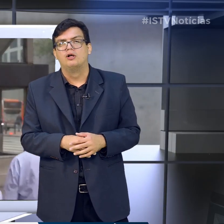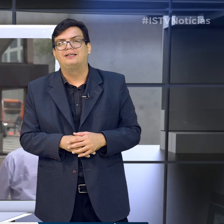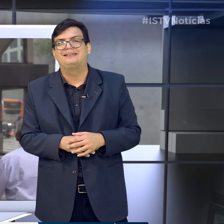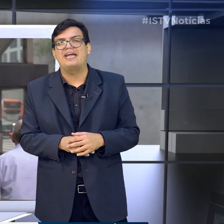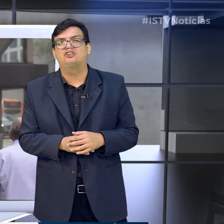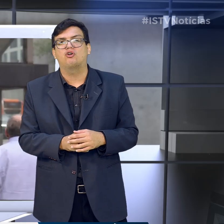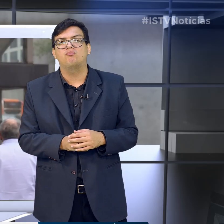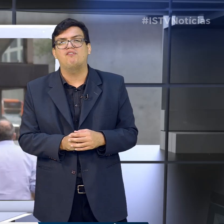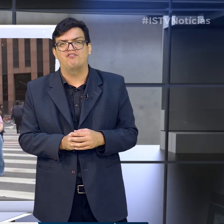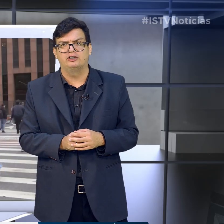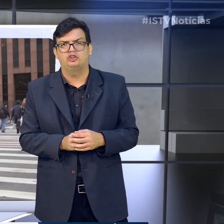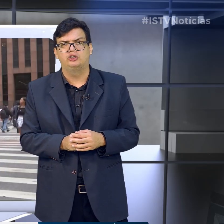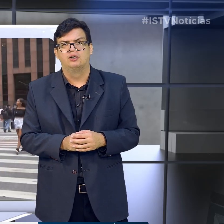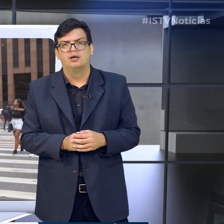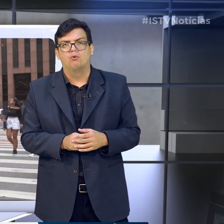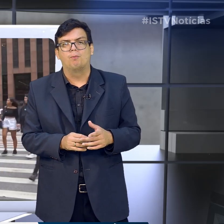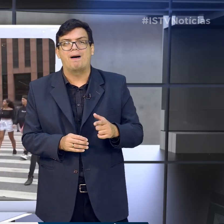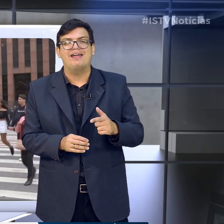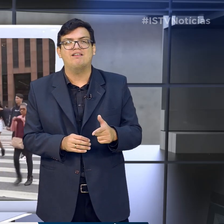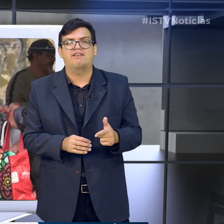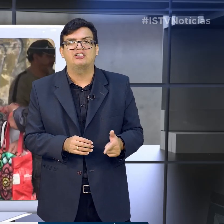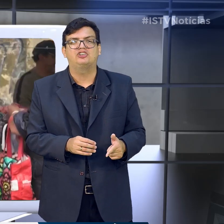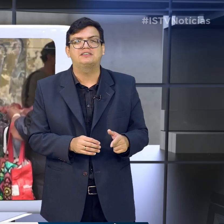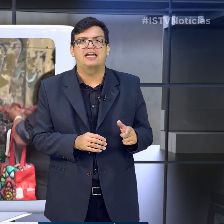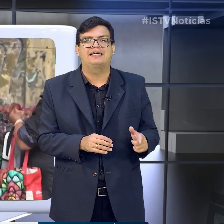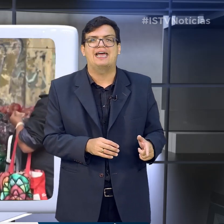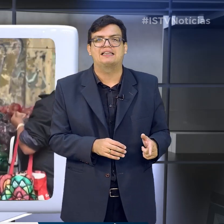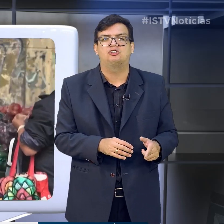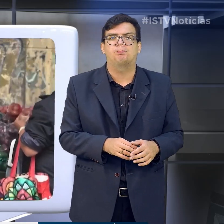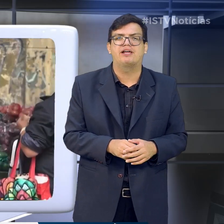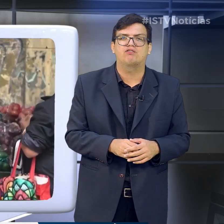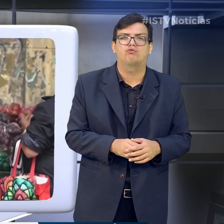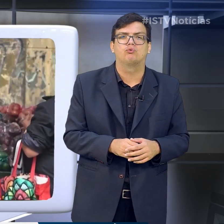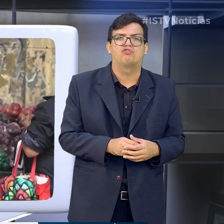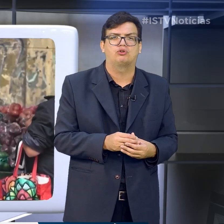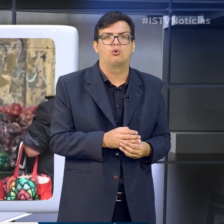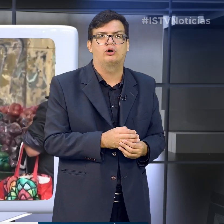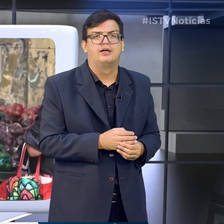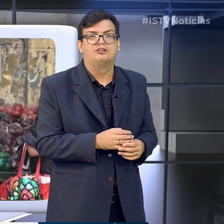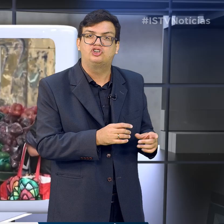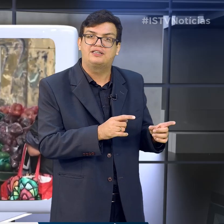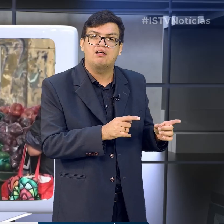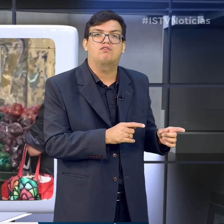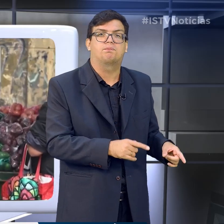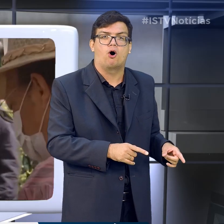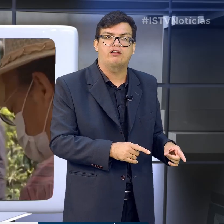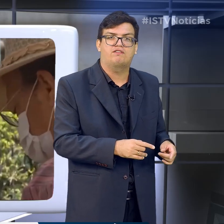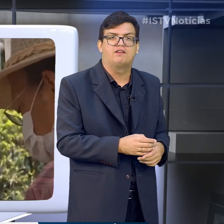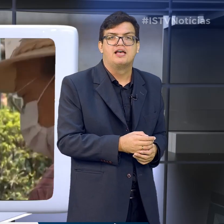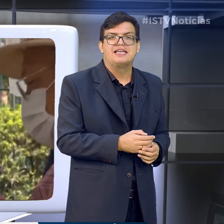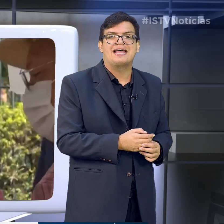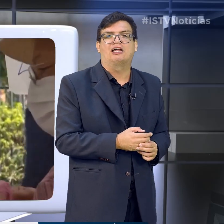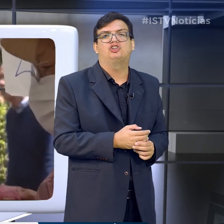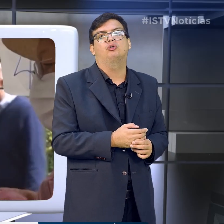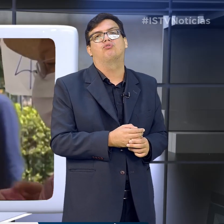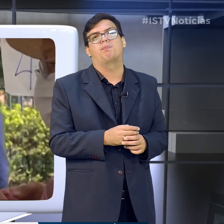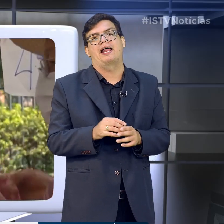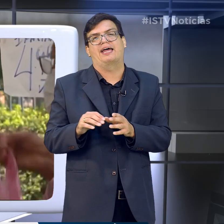desde 2020 o país registra queda de preço do setor de Transportes e artigos para